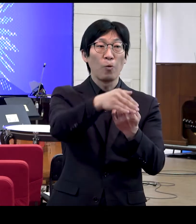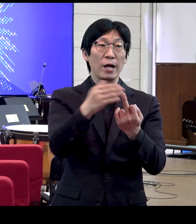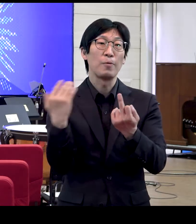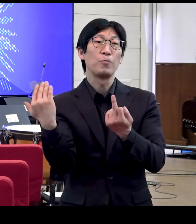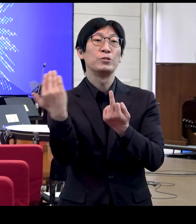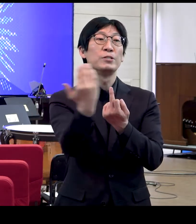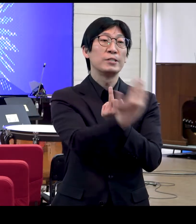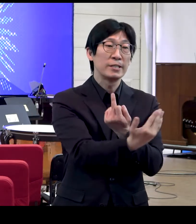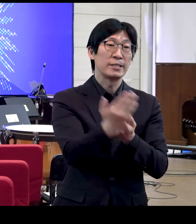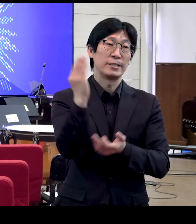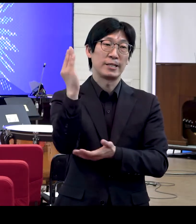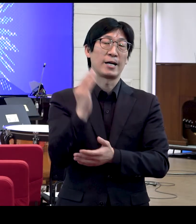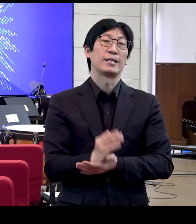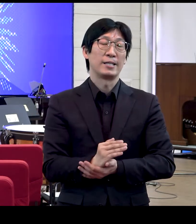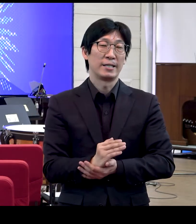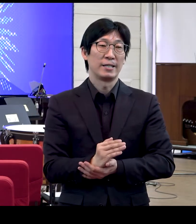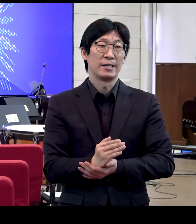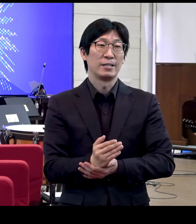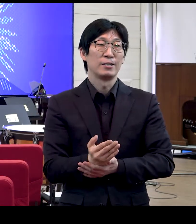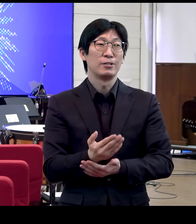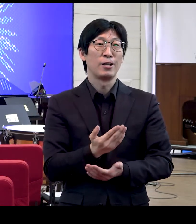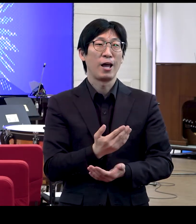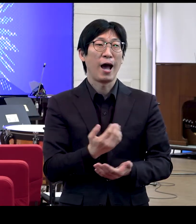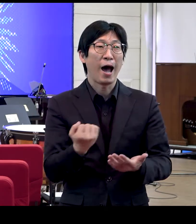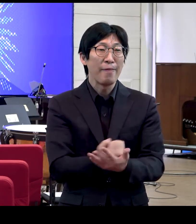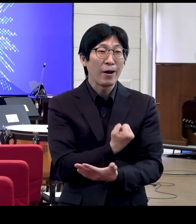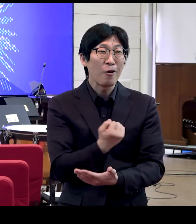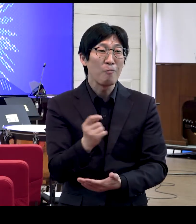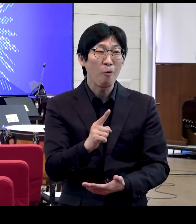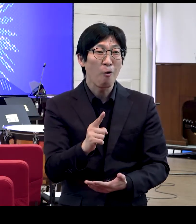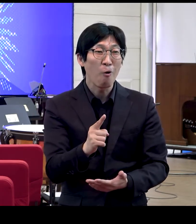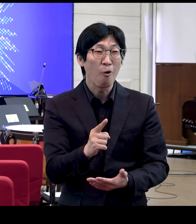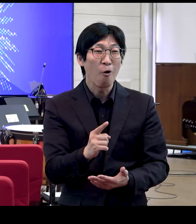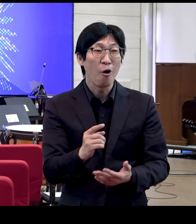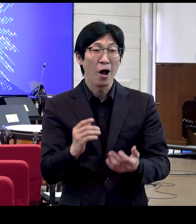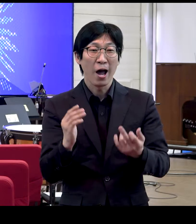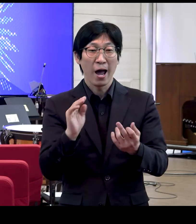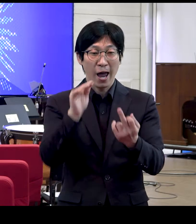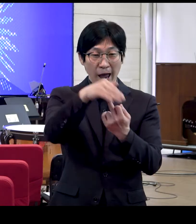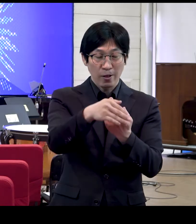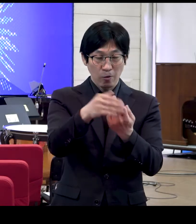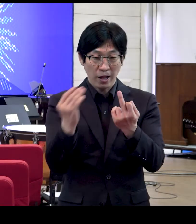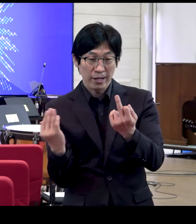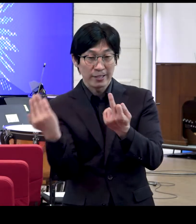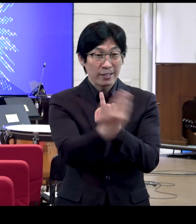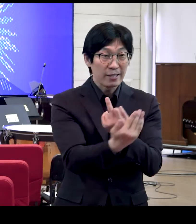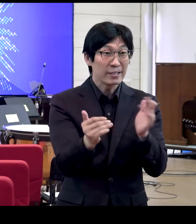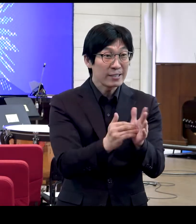이야기예요. 그런데 안타깝게도 이것은 성공한 이야기가 아니라 실패한 이야기입니다.